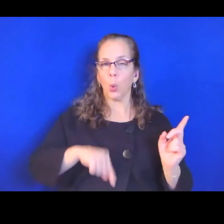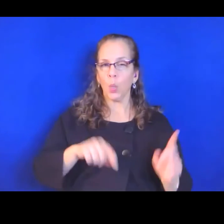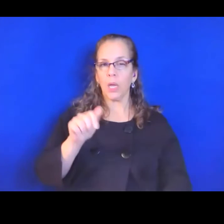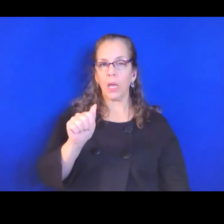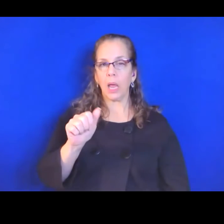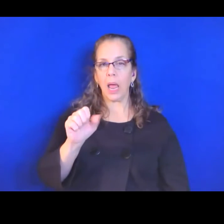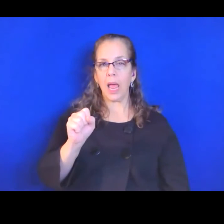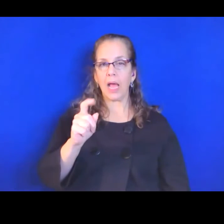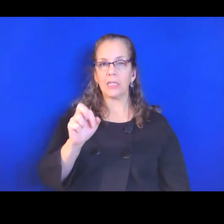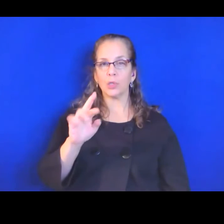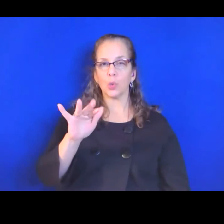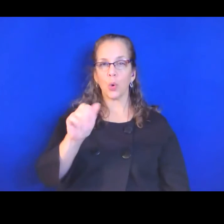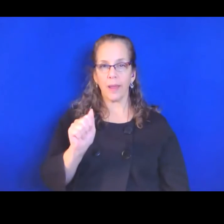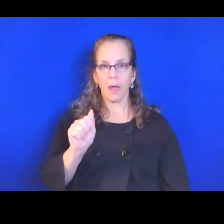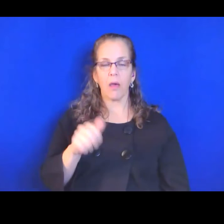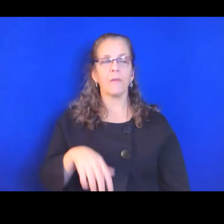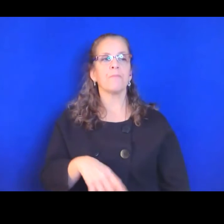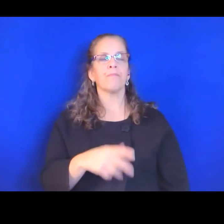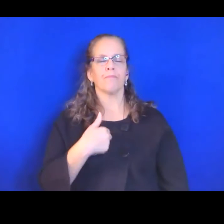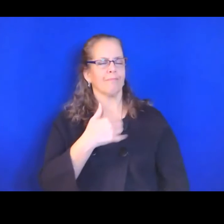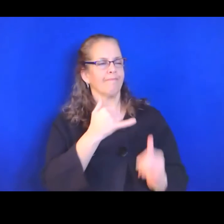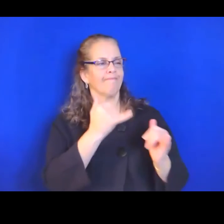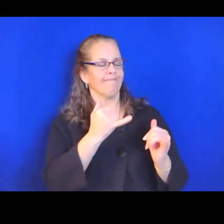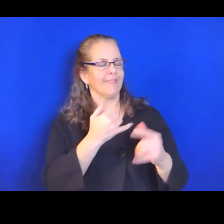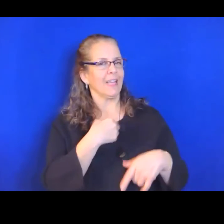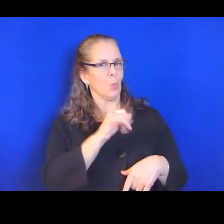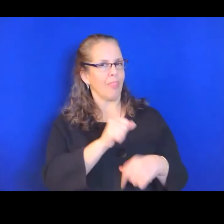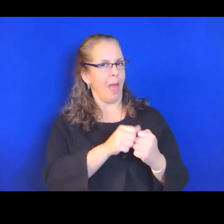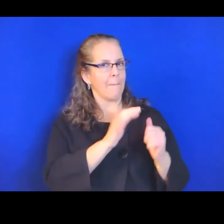recommendation shift a lot. Like, so CDC 的这个